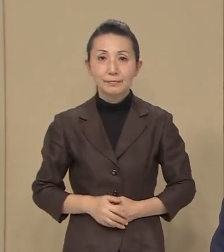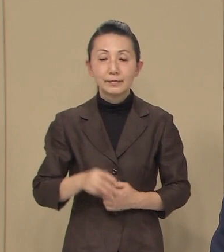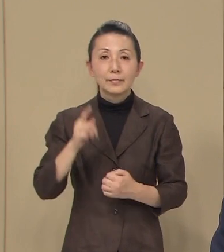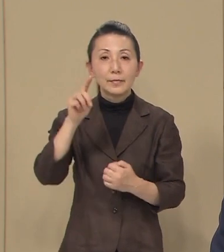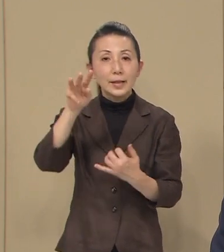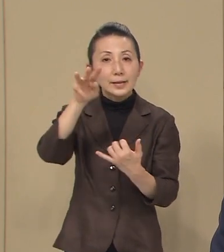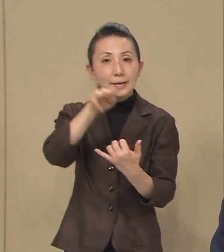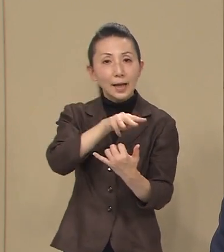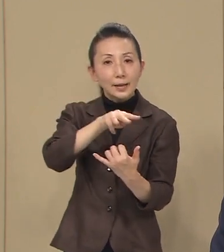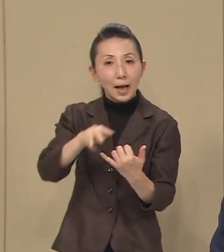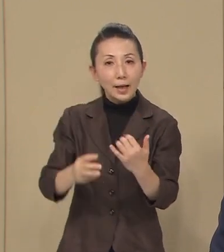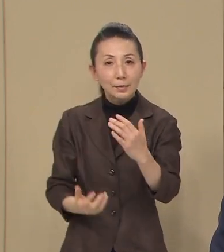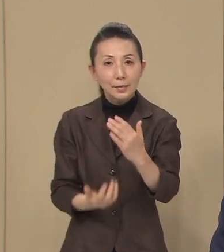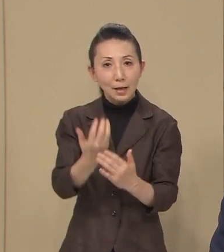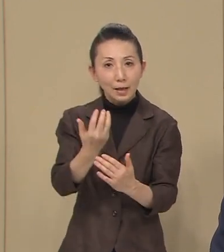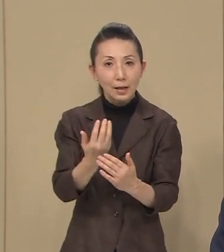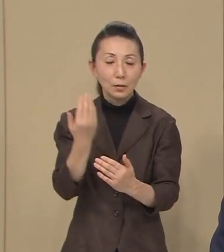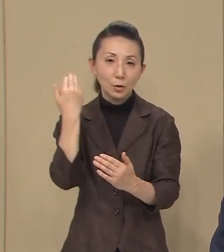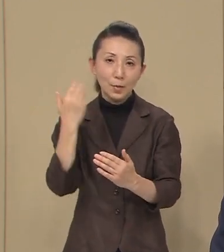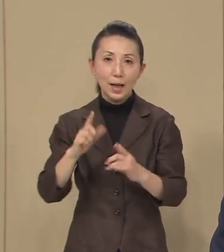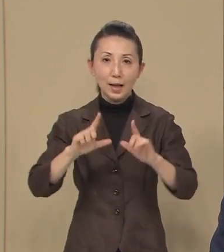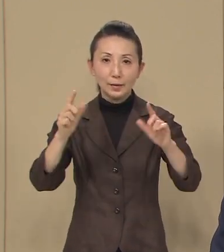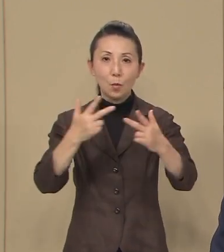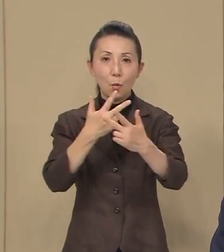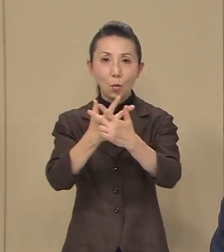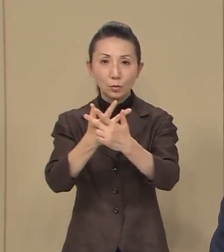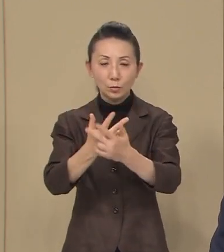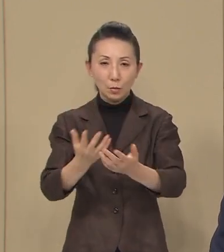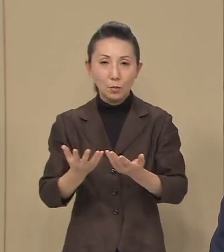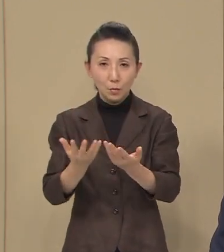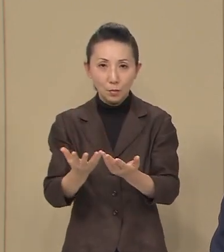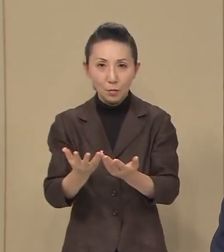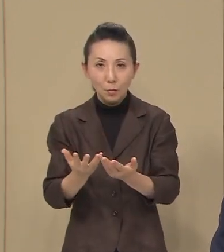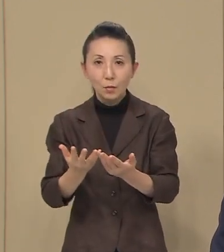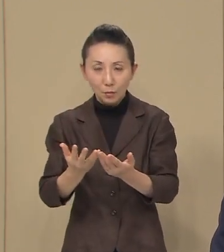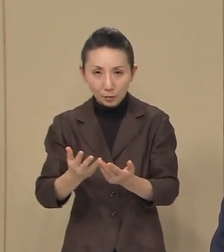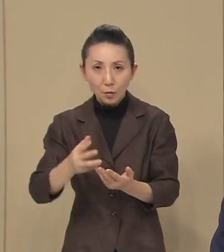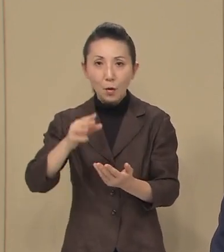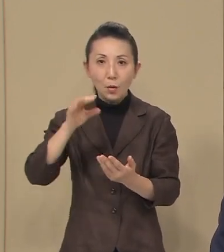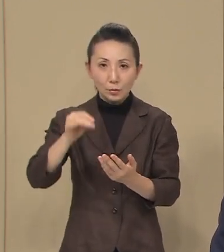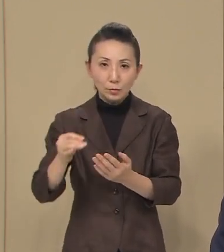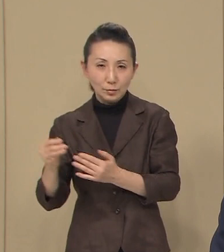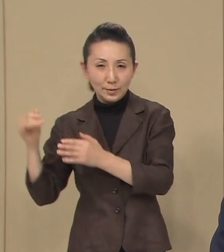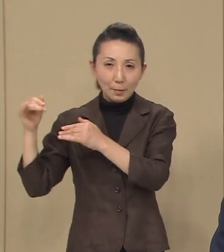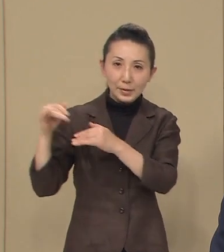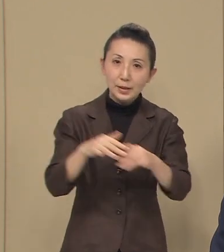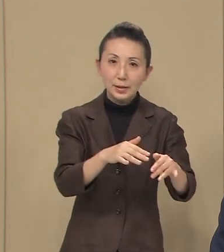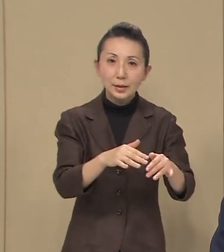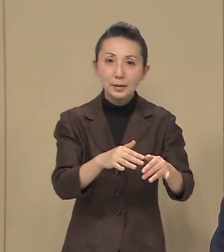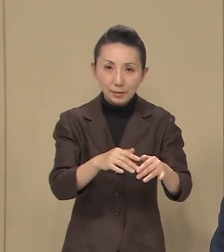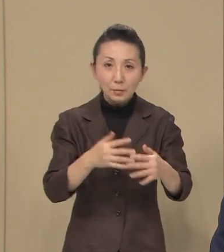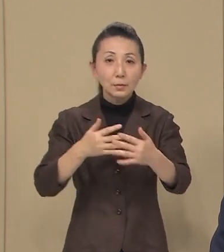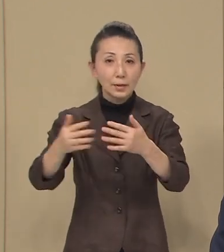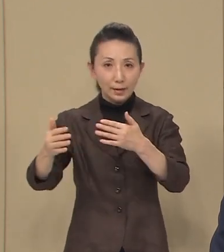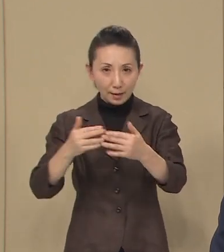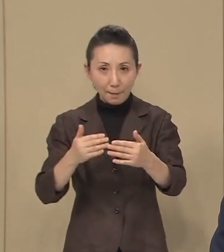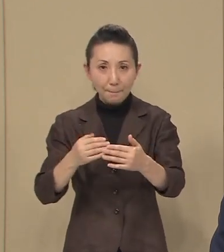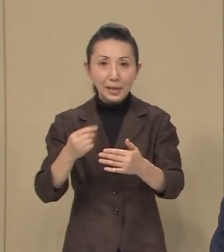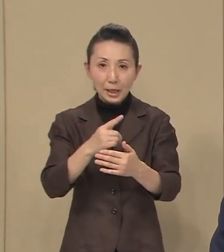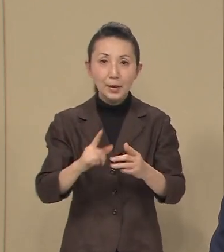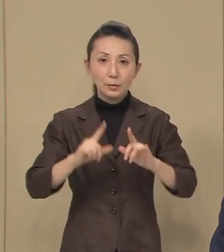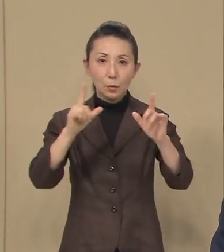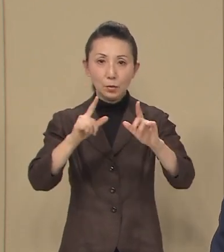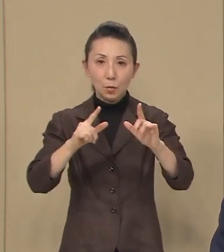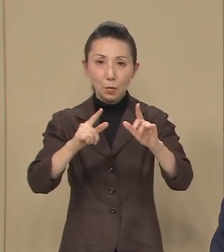時東北の大震災で教訓を得たあの大津波あるいは関東大震災のは直下型大地震に